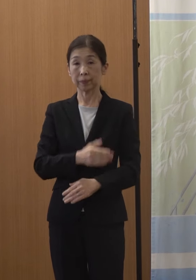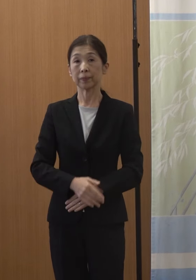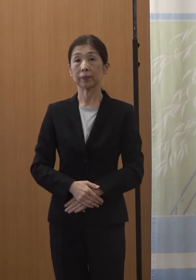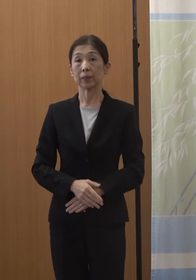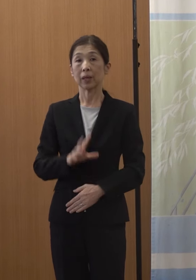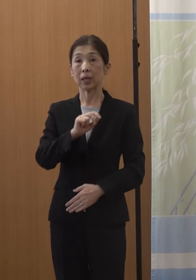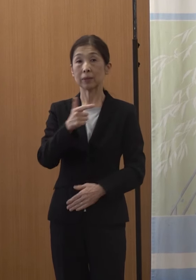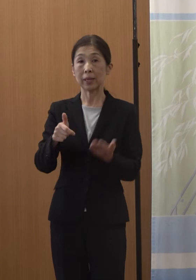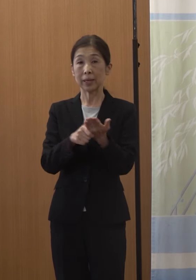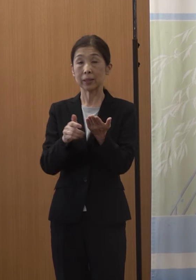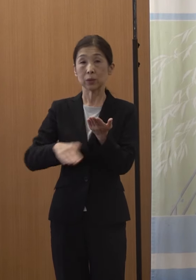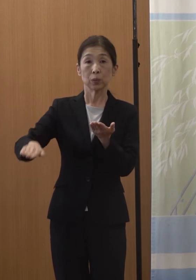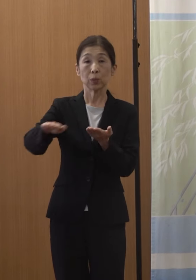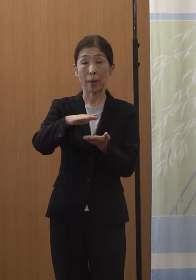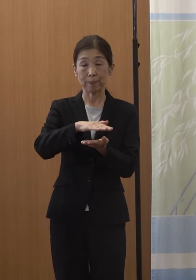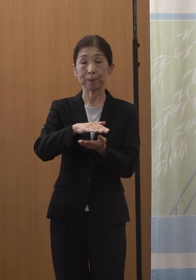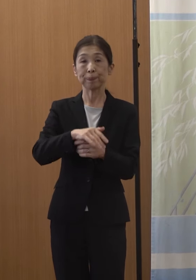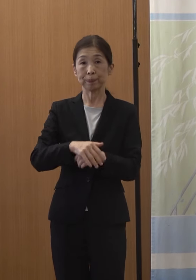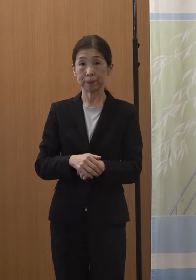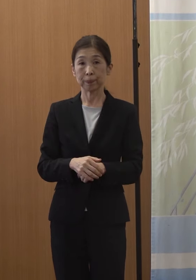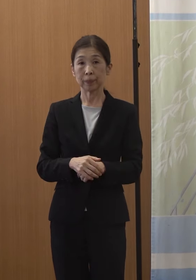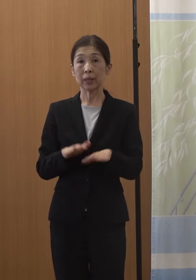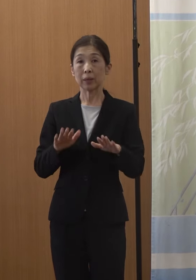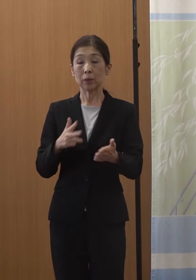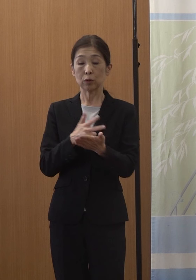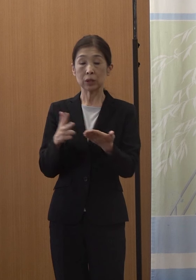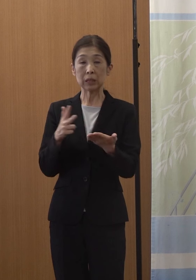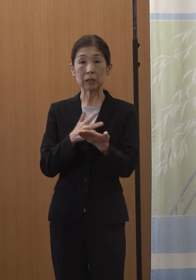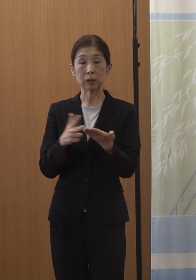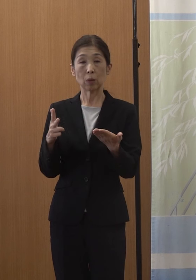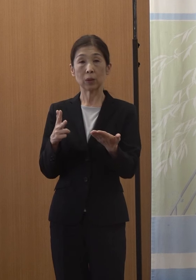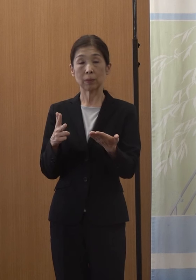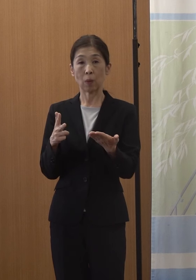金沢駅周辺今回の資料でも、